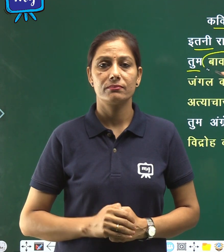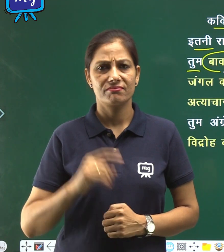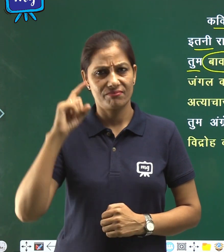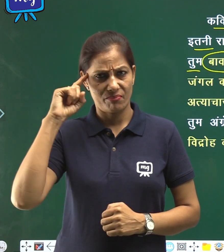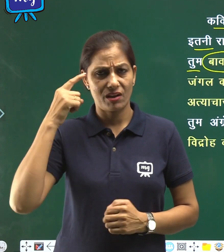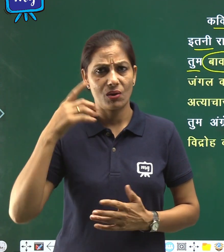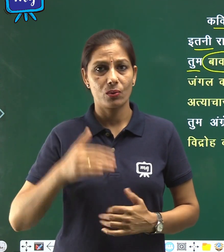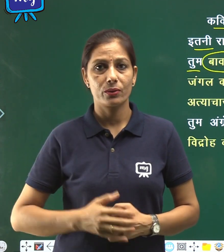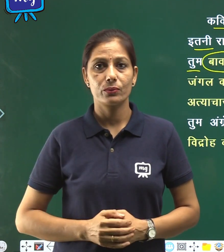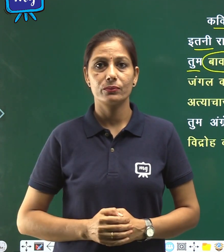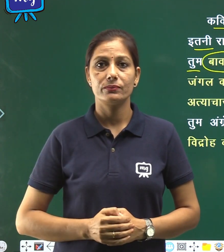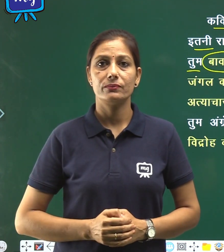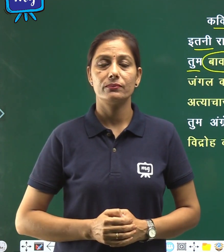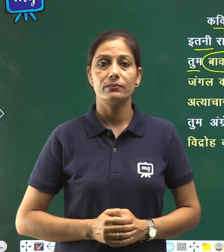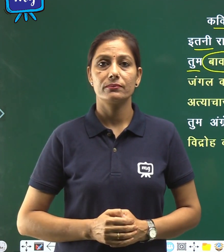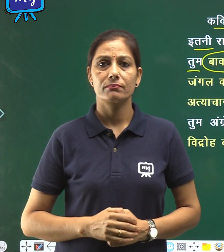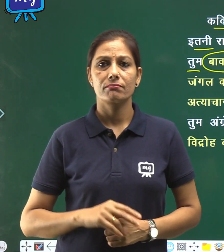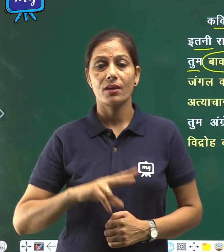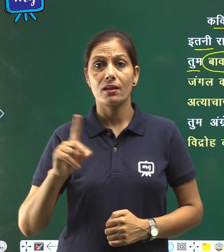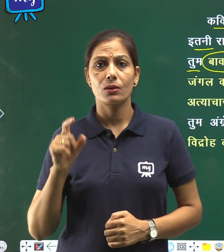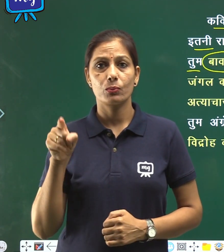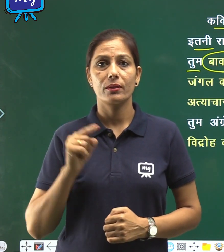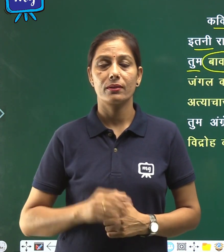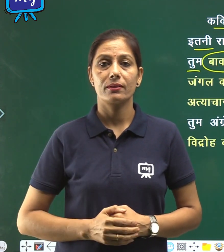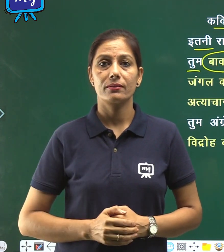बावली हो गई हो, या तुमने